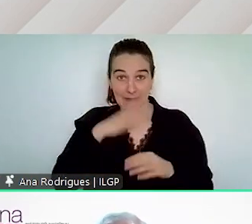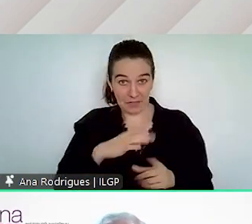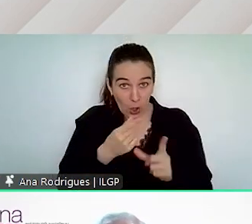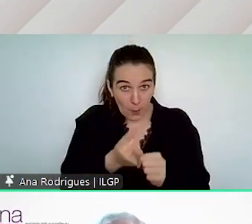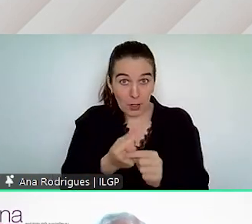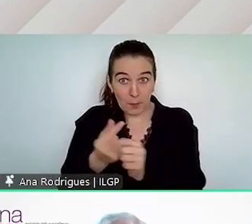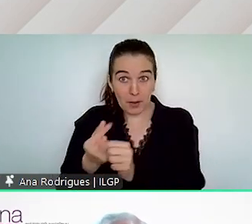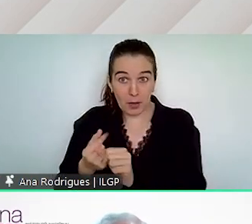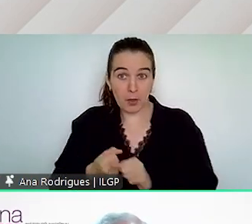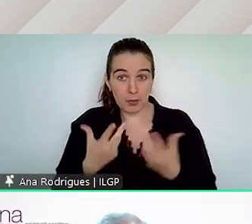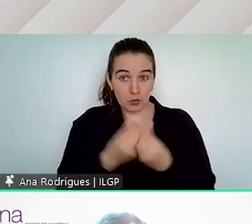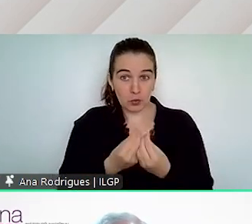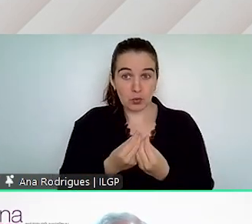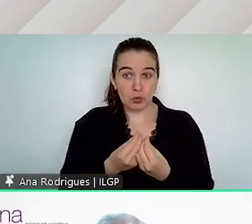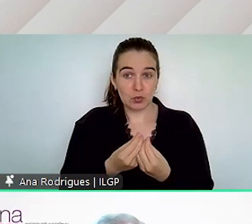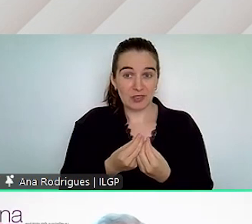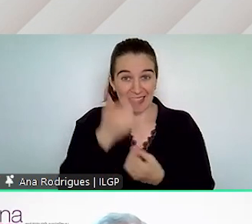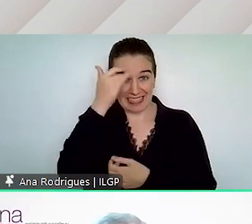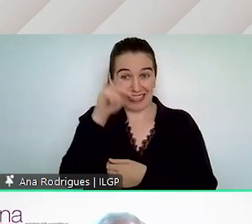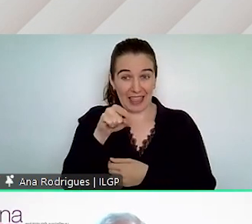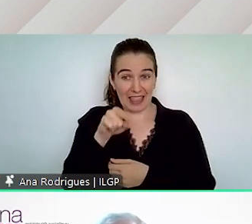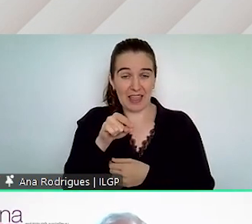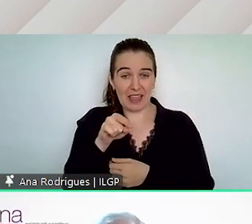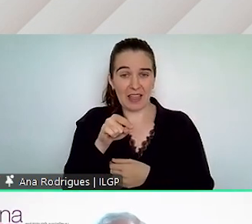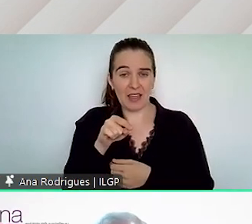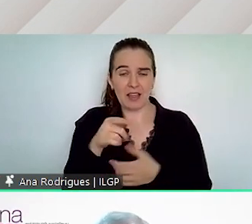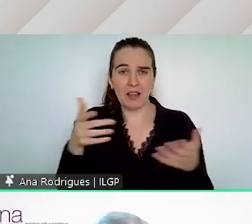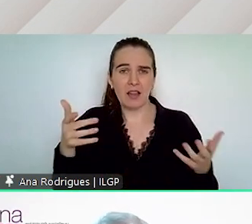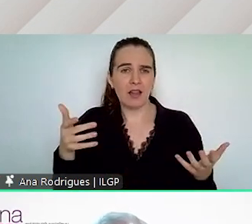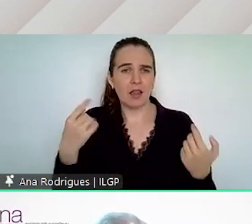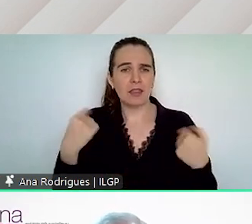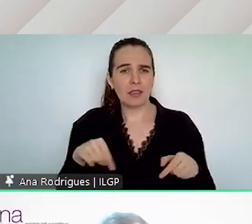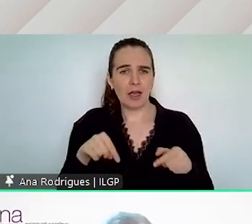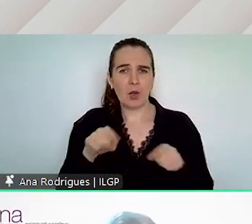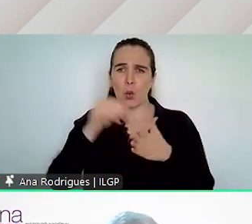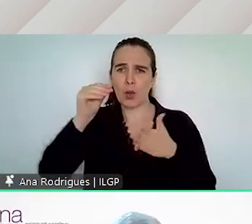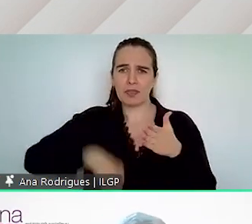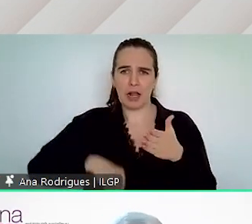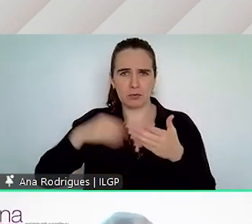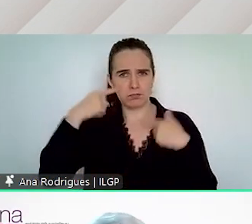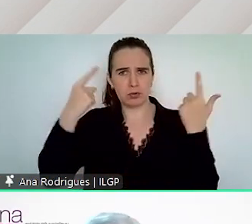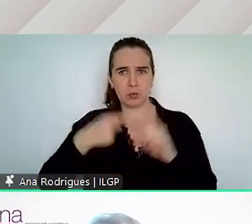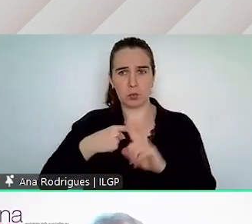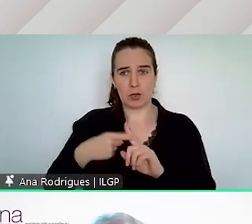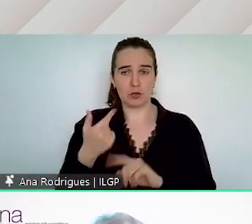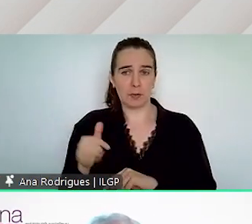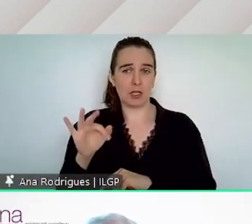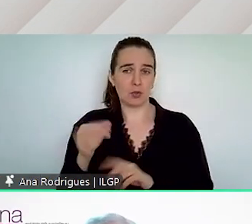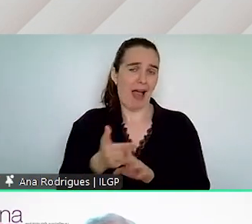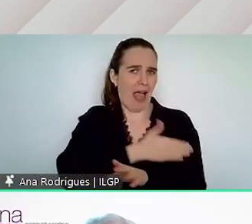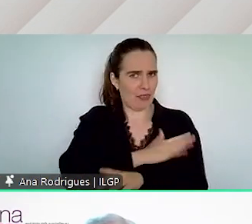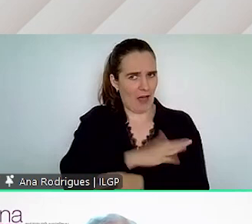até está plasmada nas próprias diretivas de contratos públicos de 2014, aliás, já estava nas